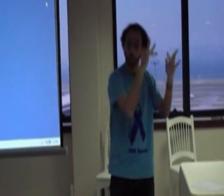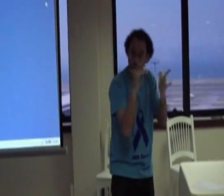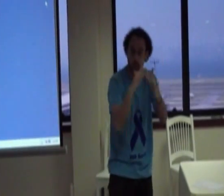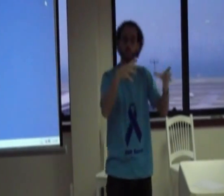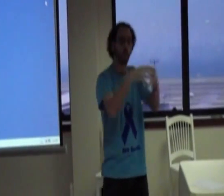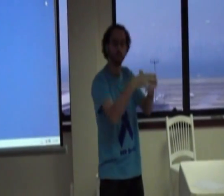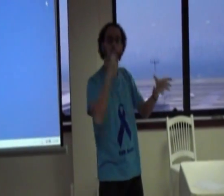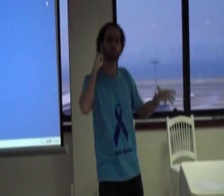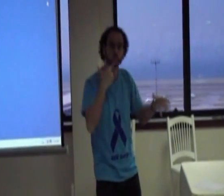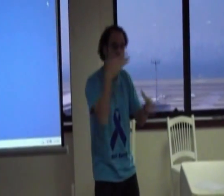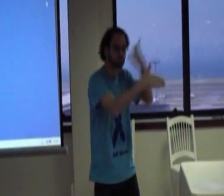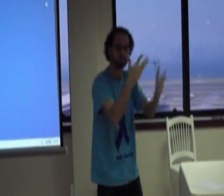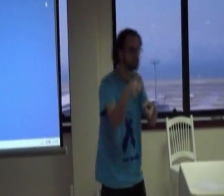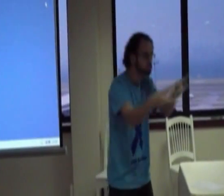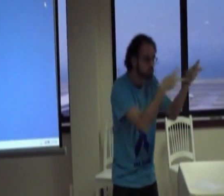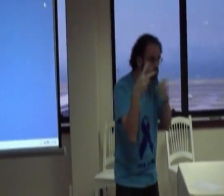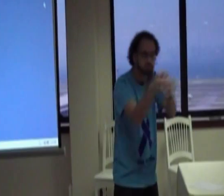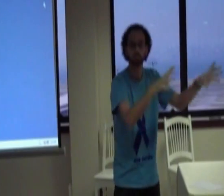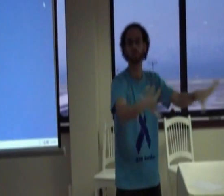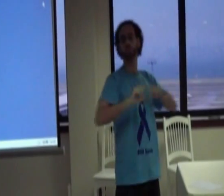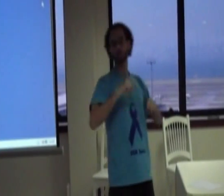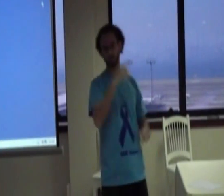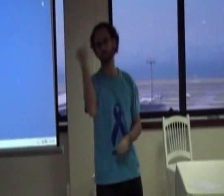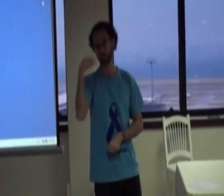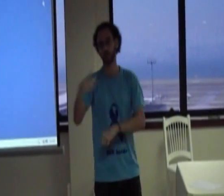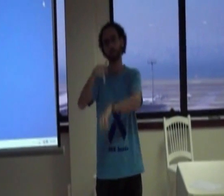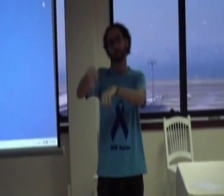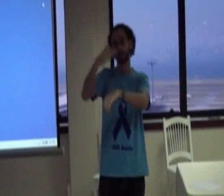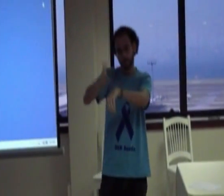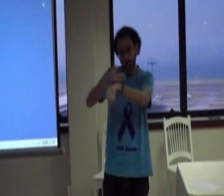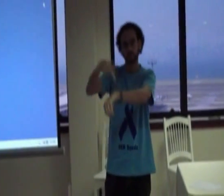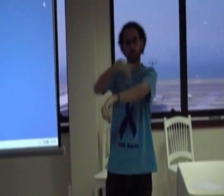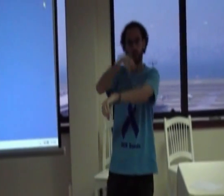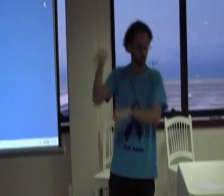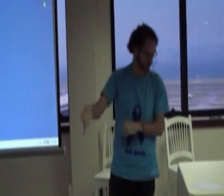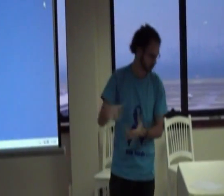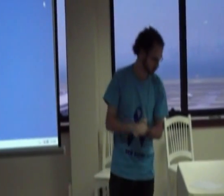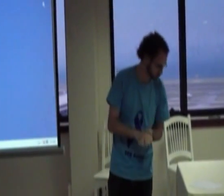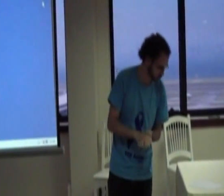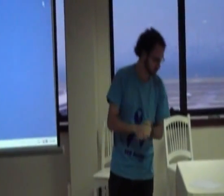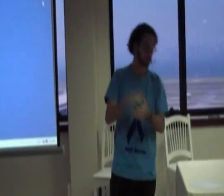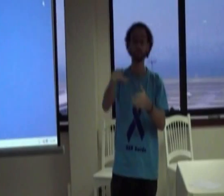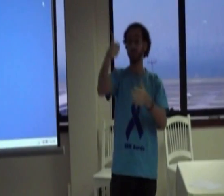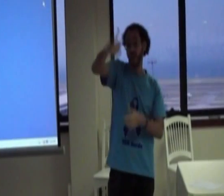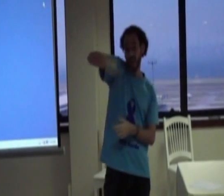áreas diversas, contato com a comunidade surda, para que ele consiga ter aquisição linguística, né?